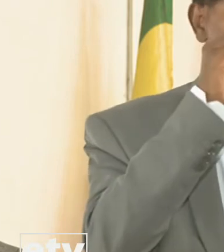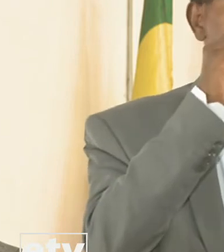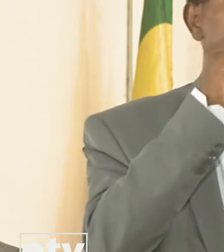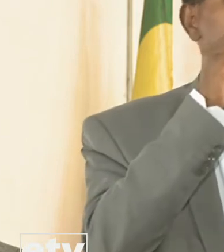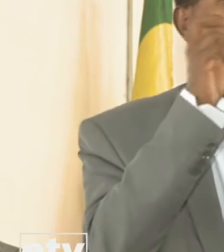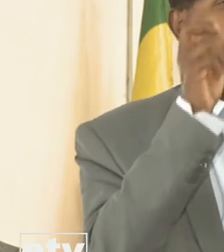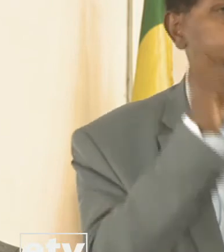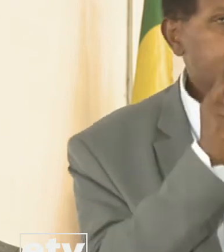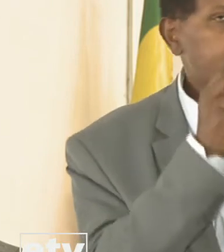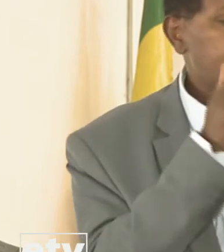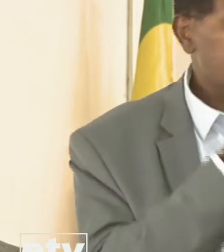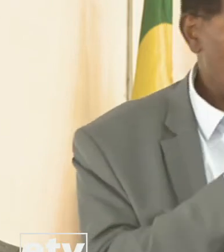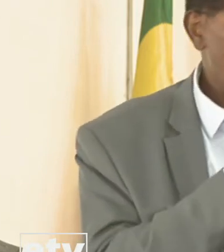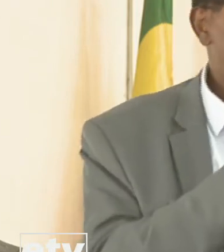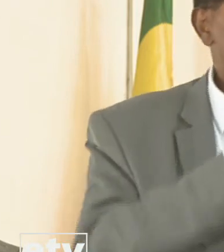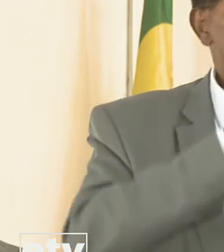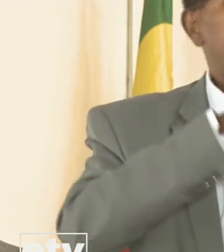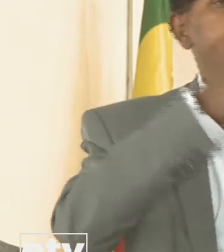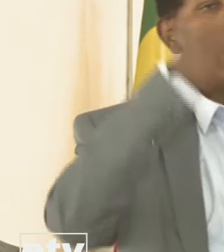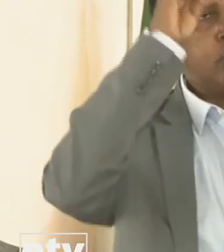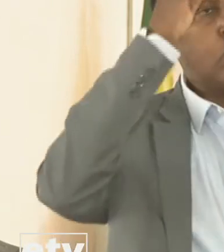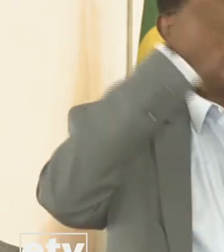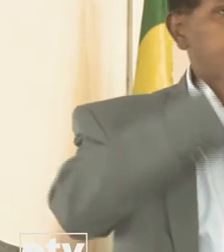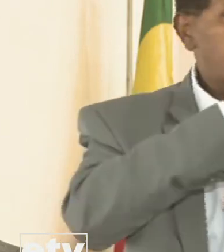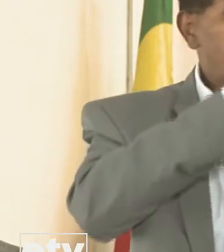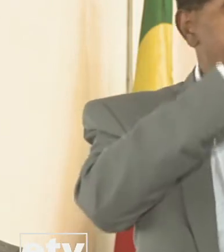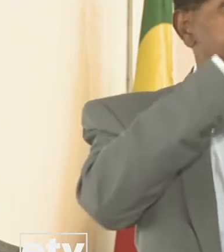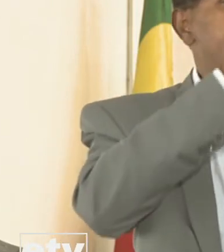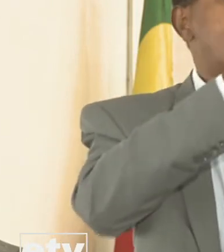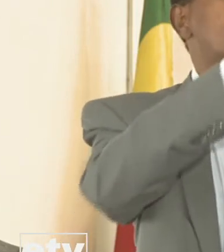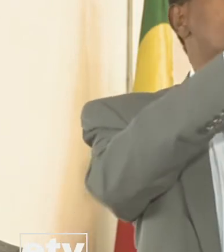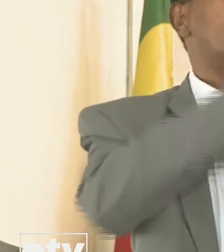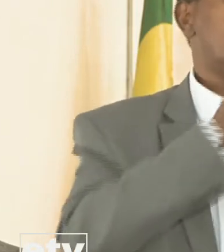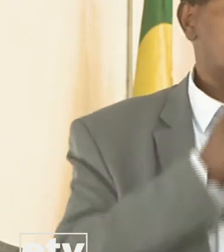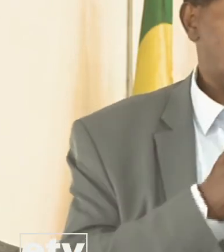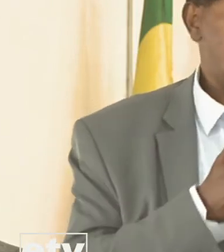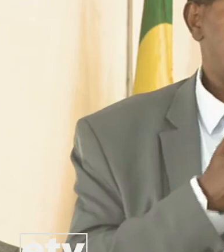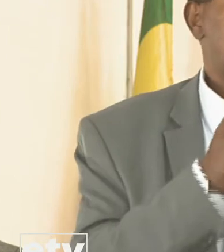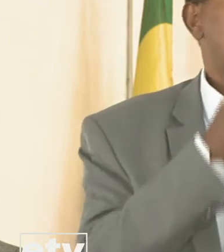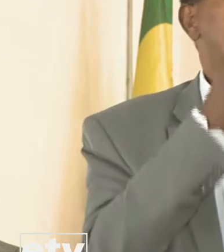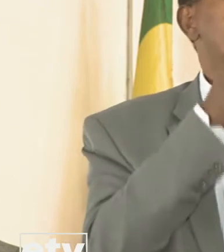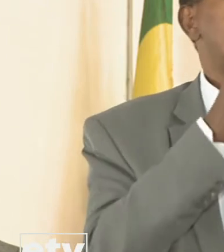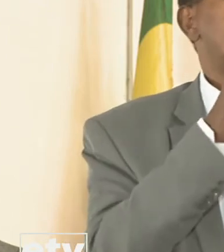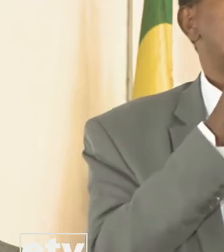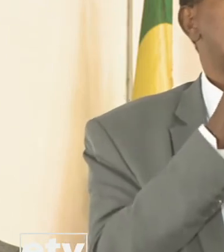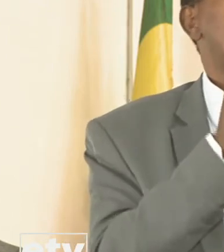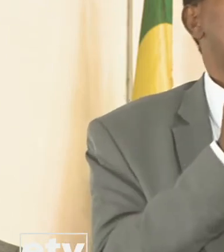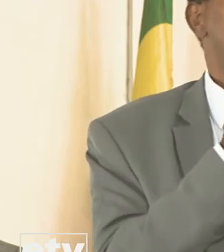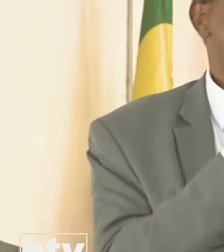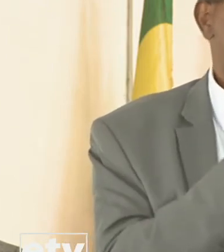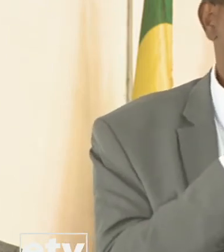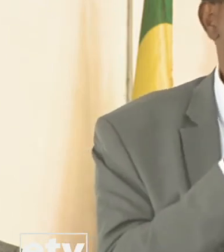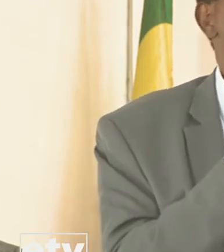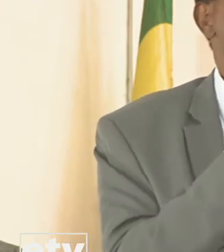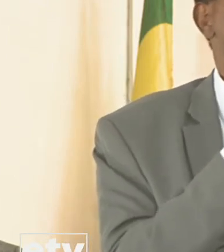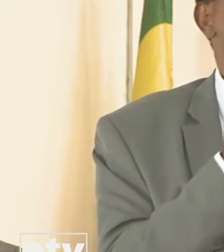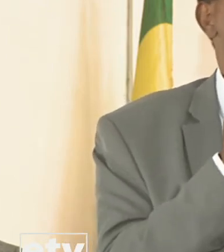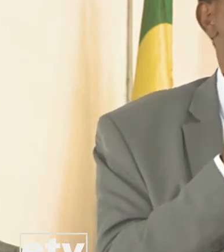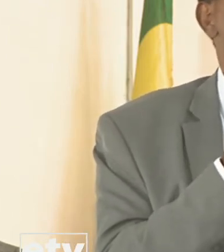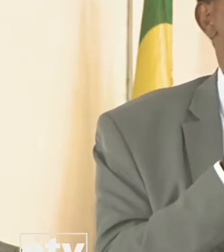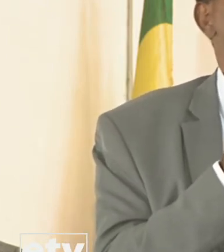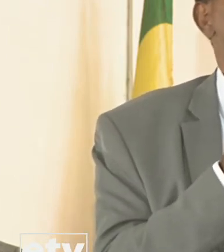ሰው ወንጀልም ሰርተው ሌላም ሰው ከሰው ወይም ራሳቸው ተከሰውም ፍርድ ቤት የሚቀርቡበት